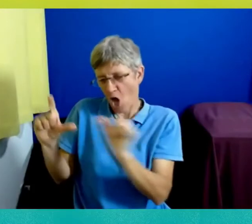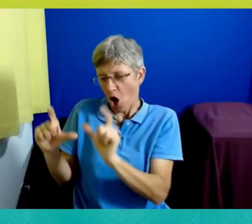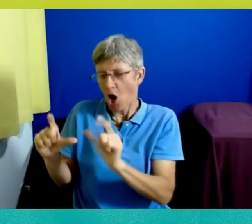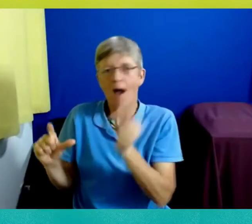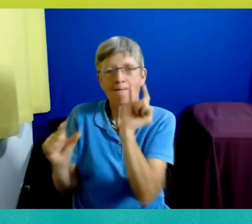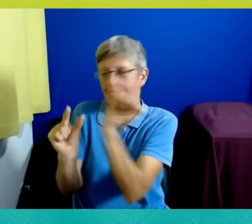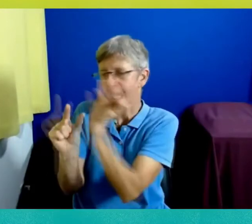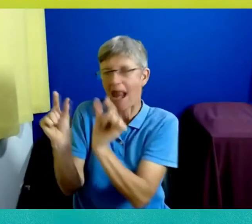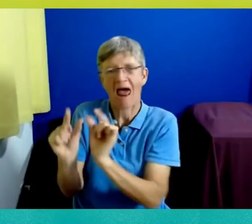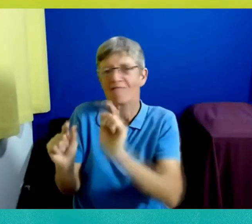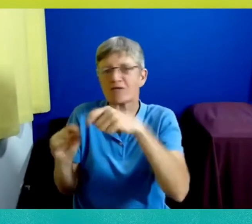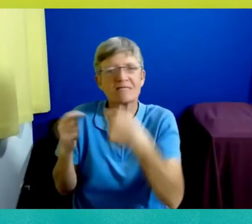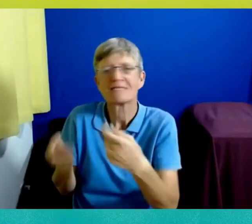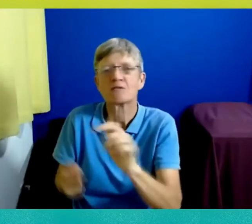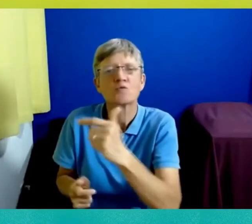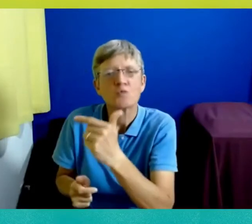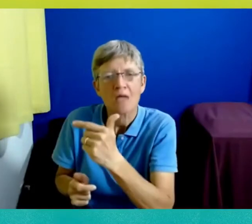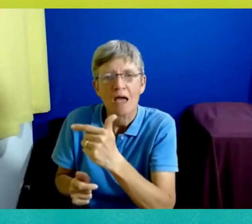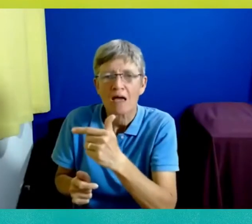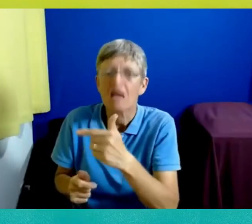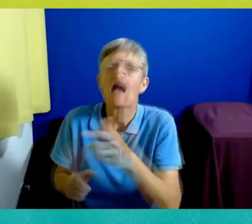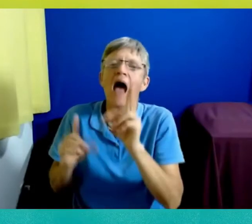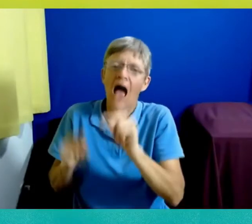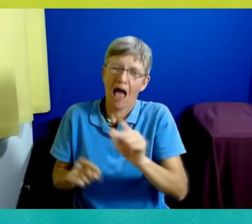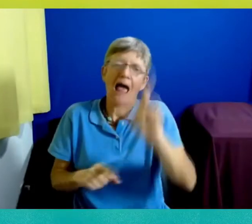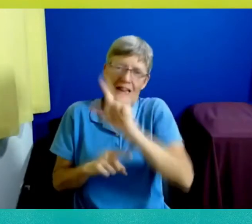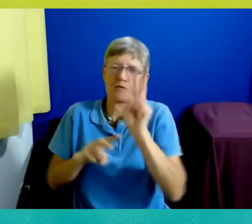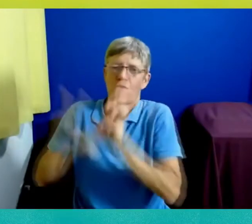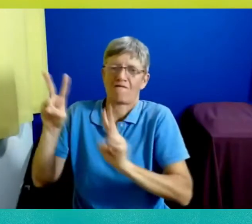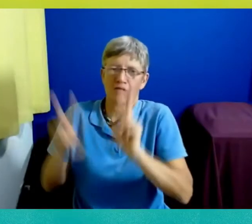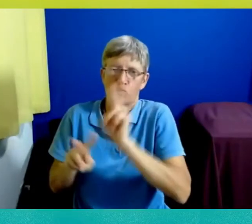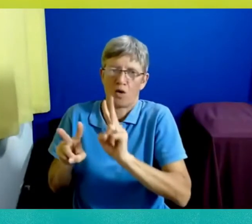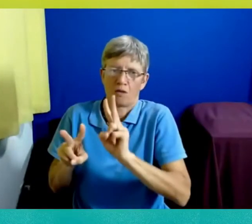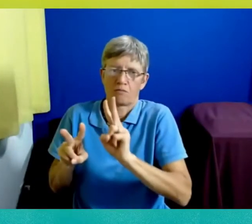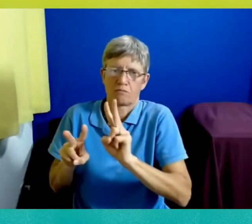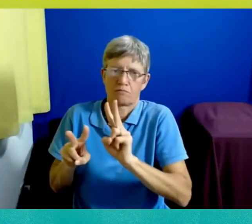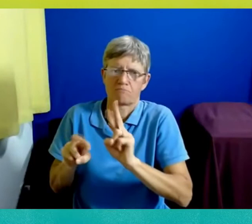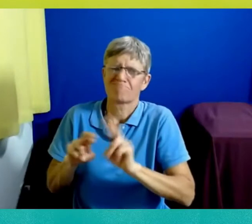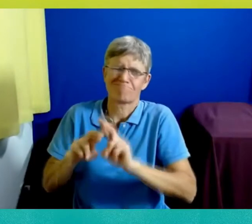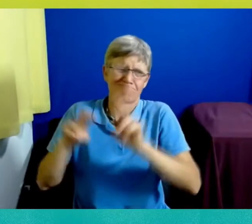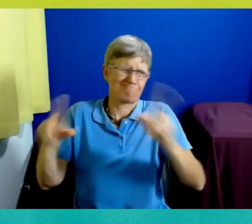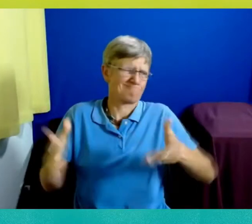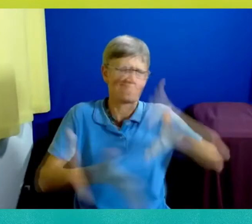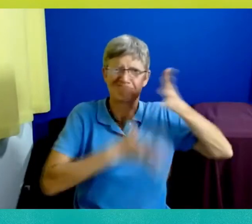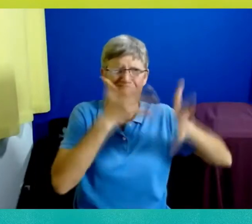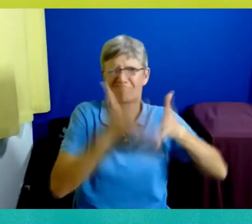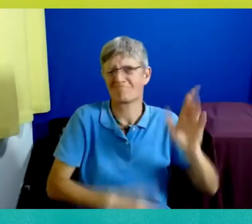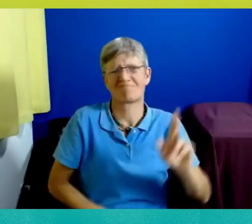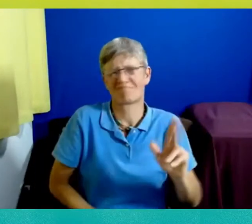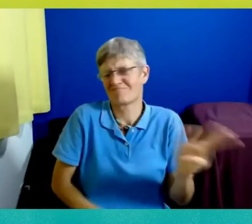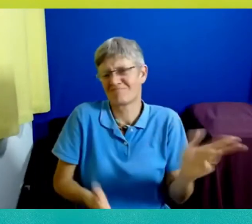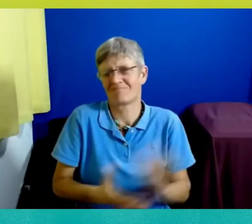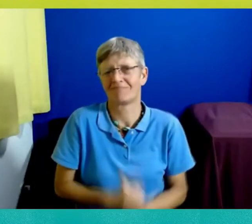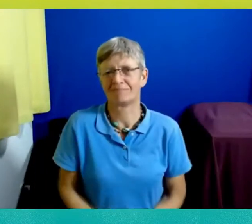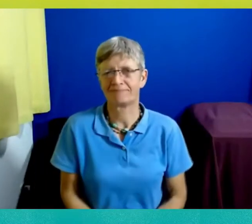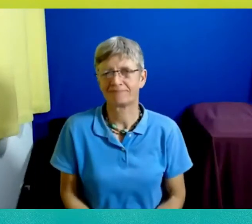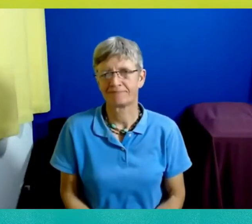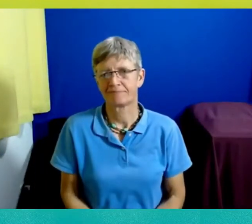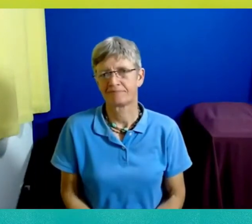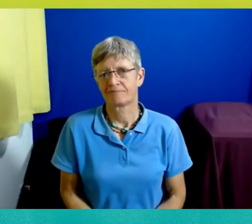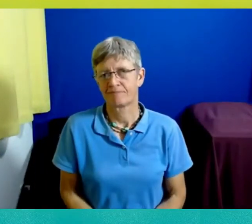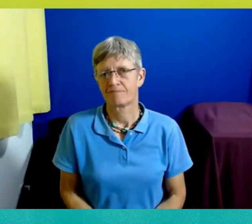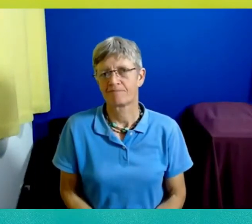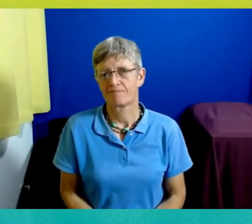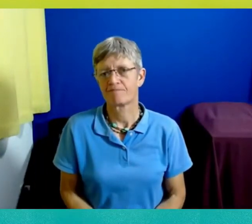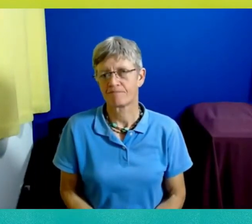a imagem, não tem palavra. Claro, é uma literatura visual. Mas na